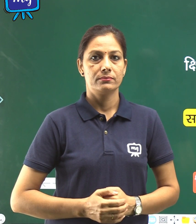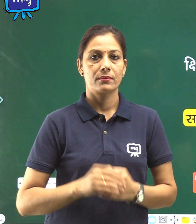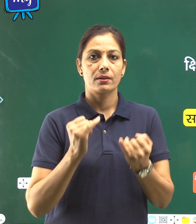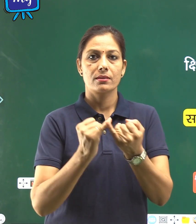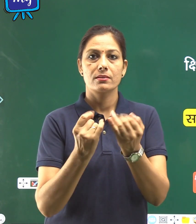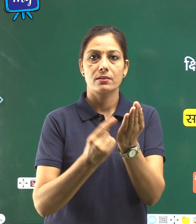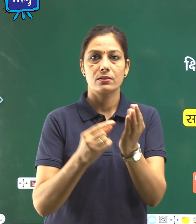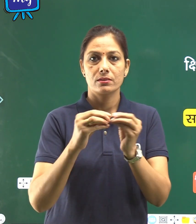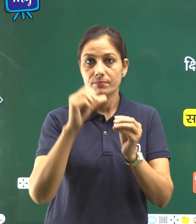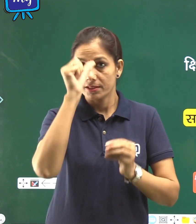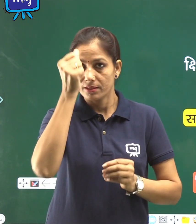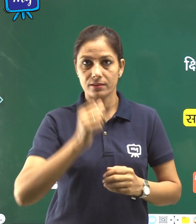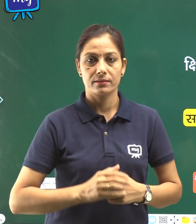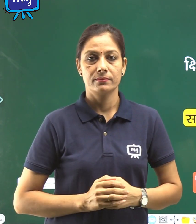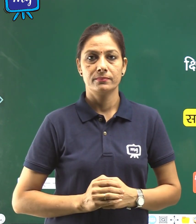हिंदी विषय की